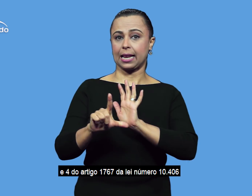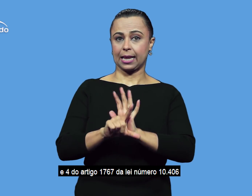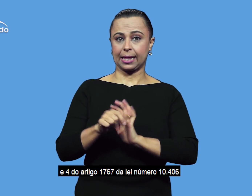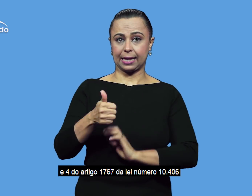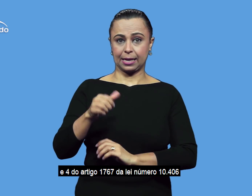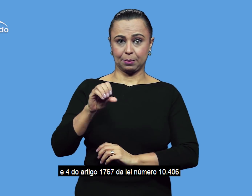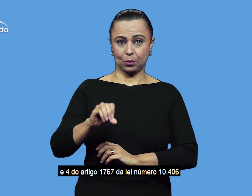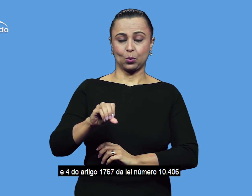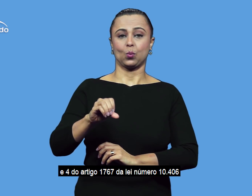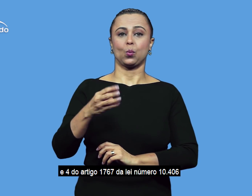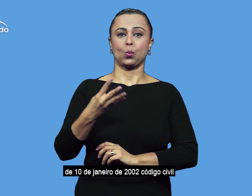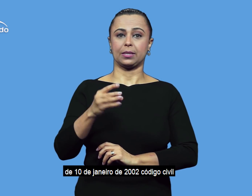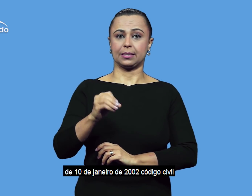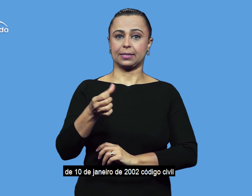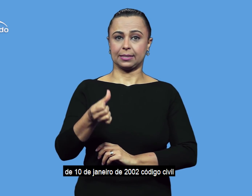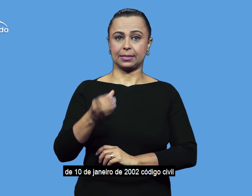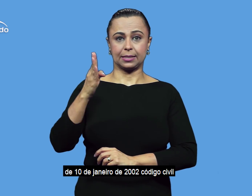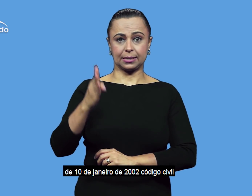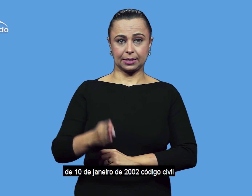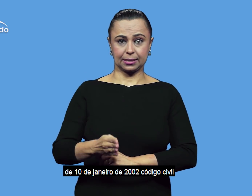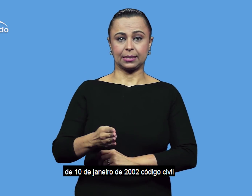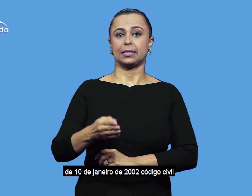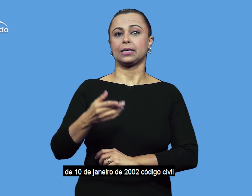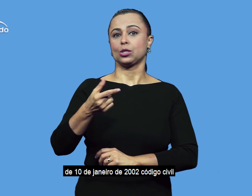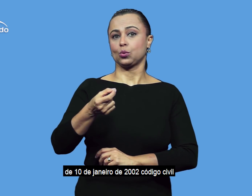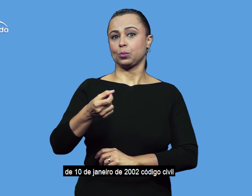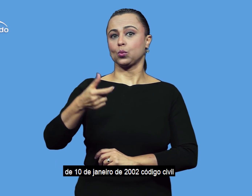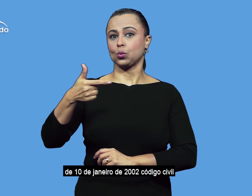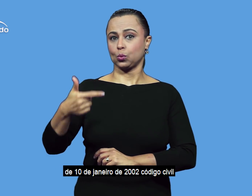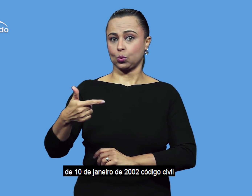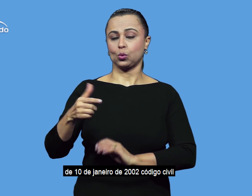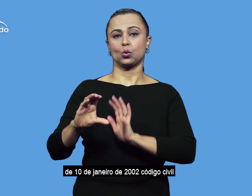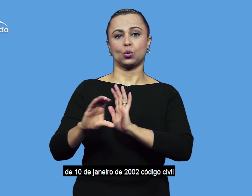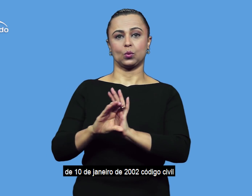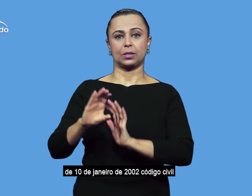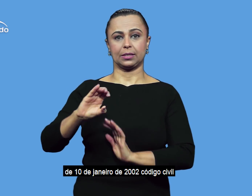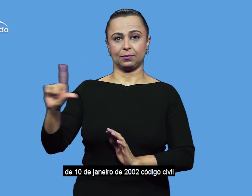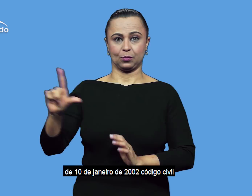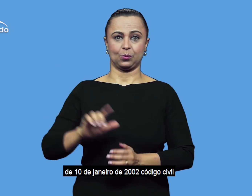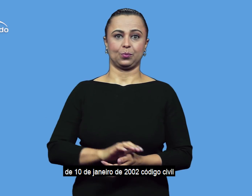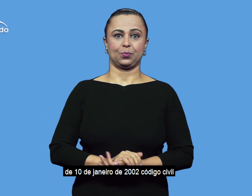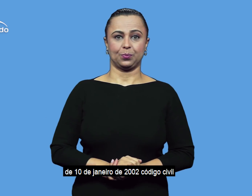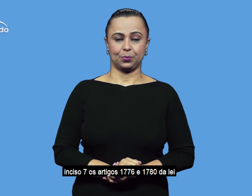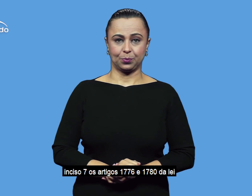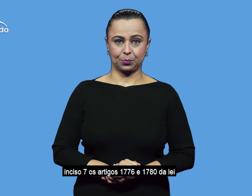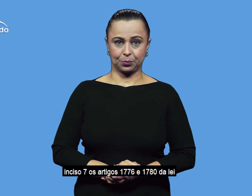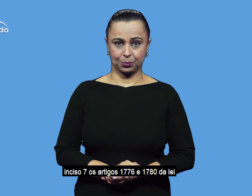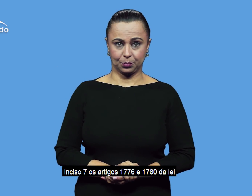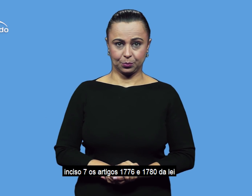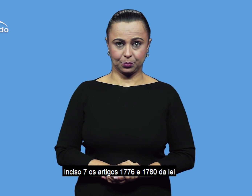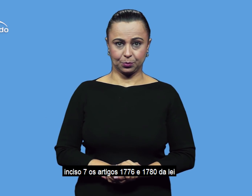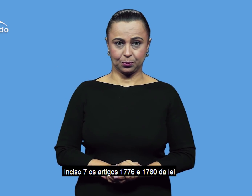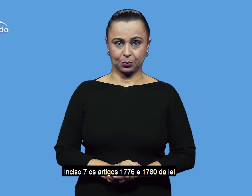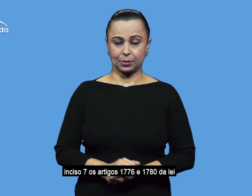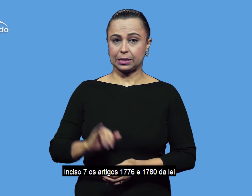10.406 de 10 de janeiro de 2002 código civil inciso 7 os